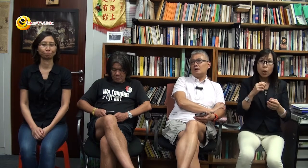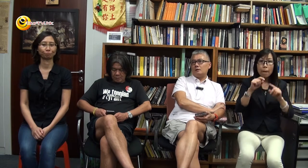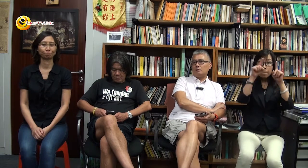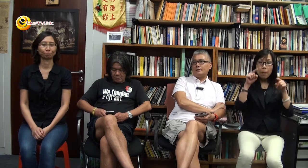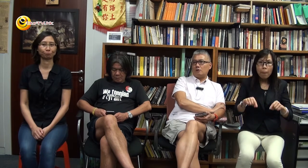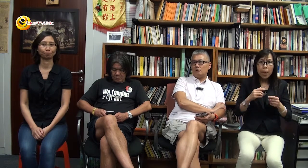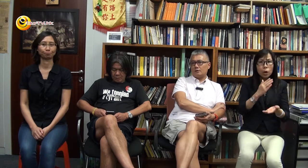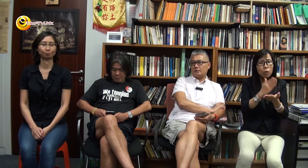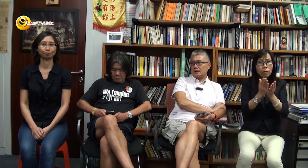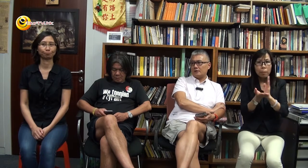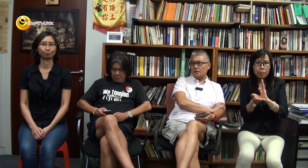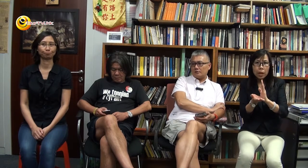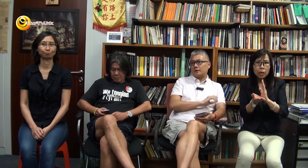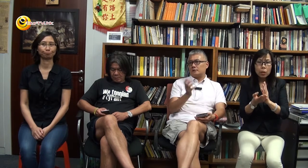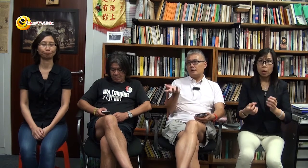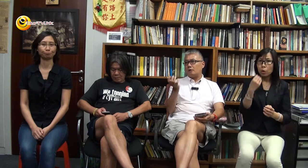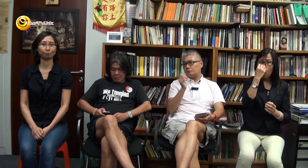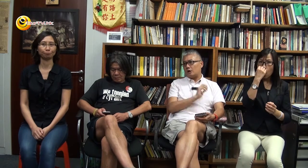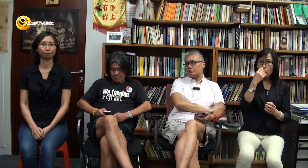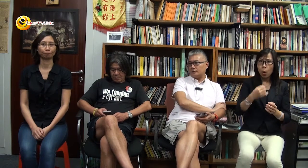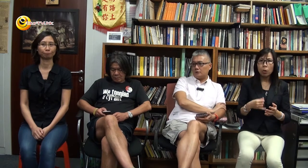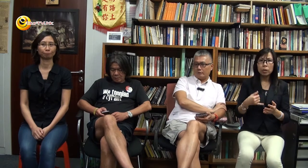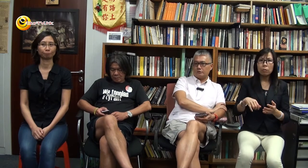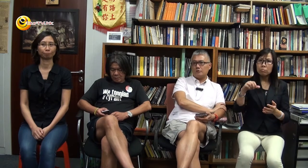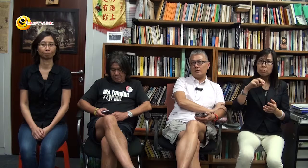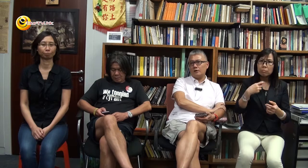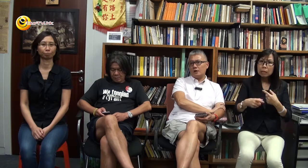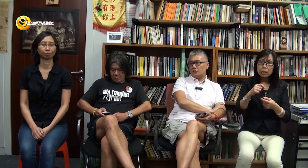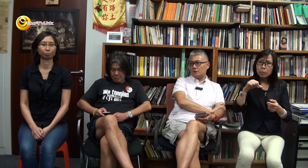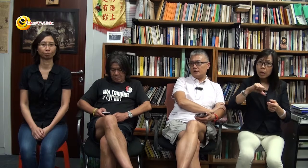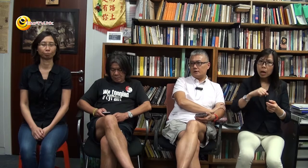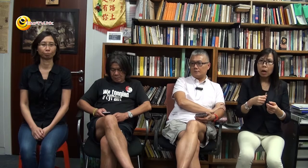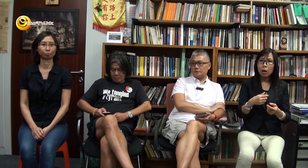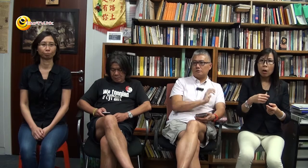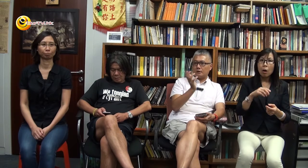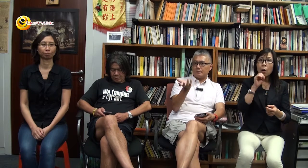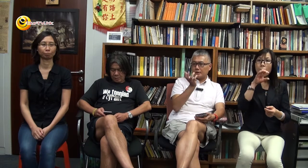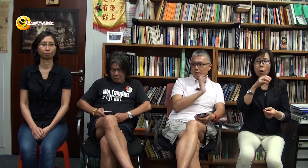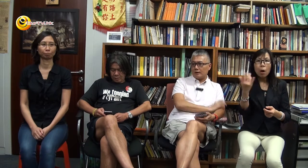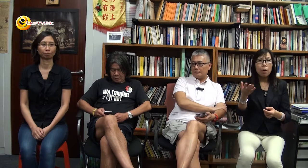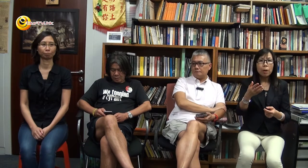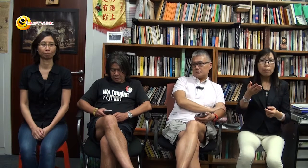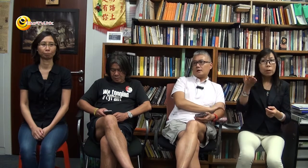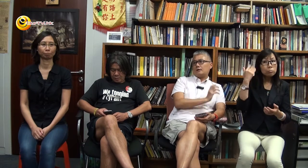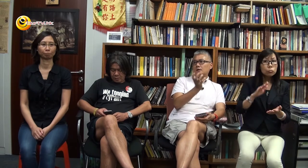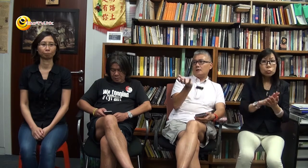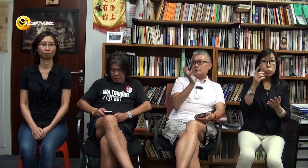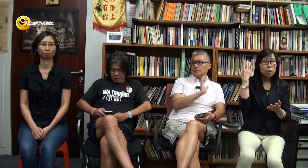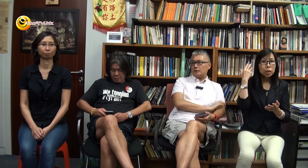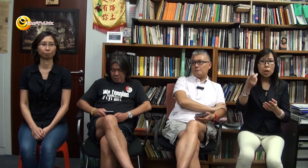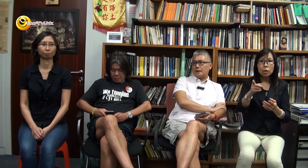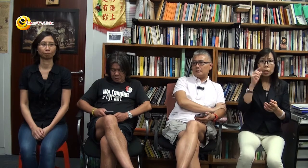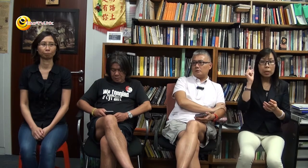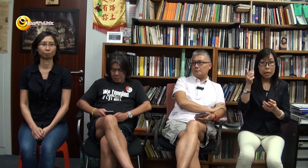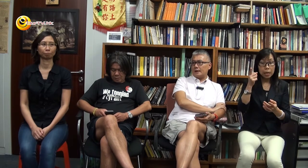話，你沒理由香港又差腳，已經我不說明年台灣選舉如果這個民進黨執政的話，那即